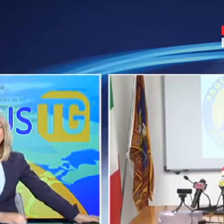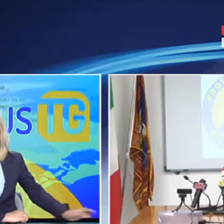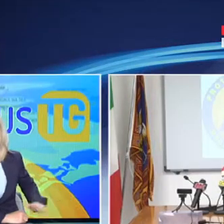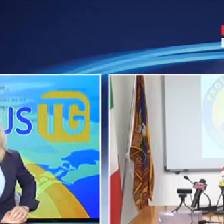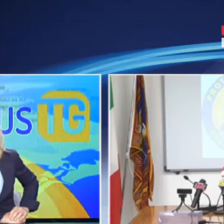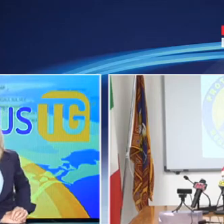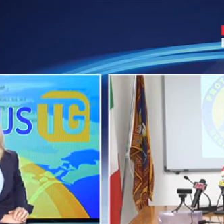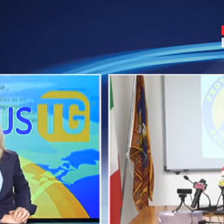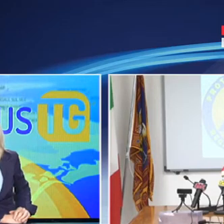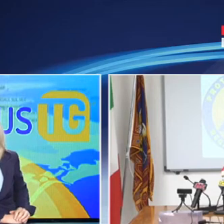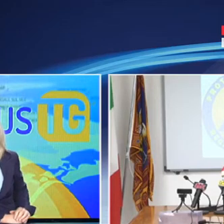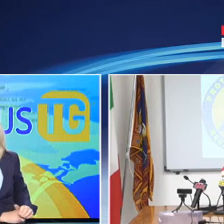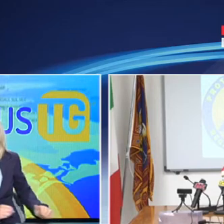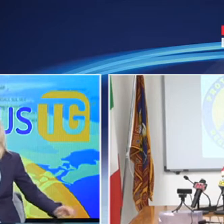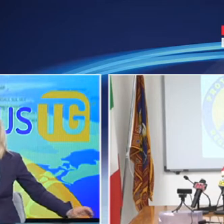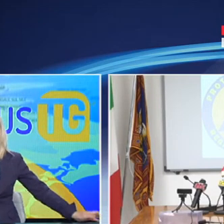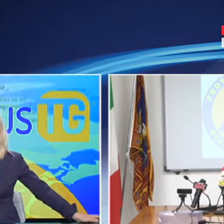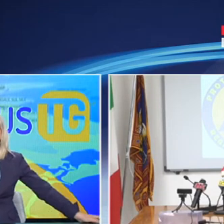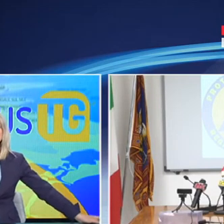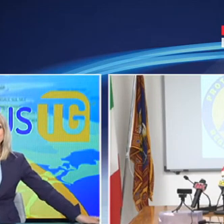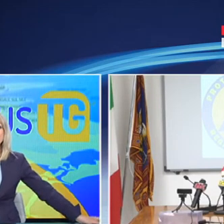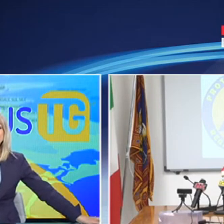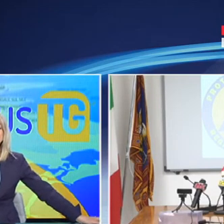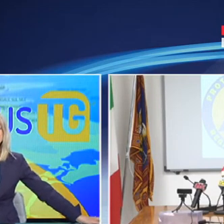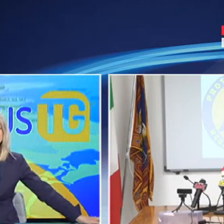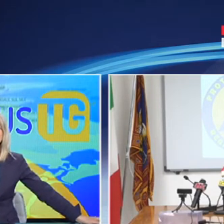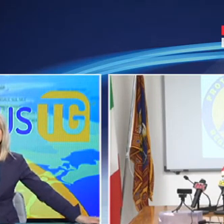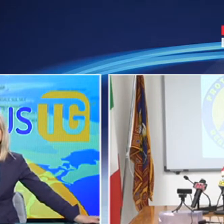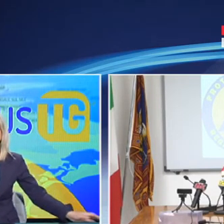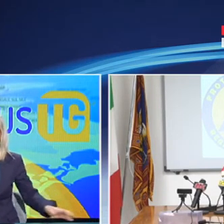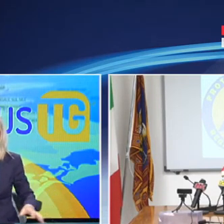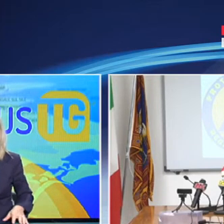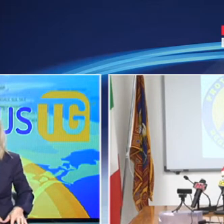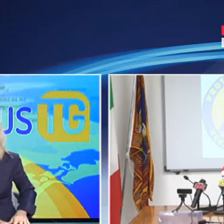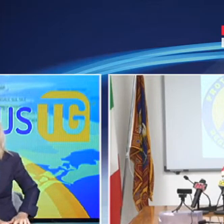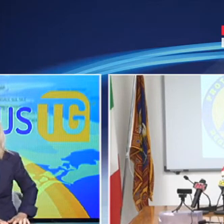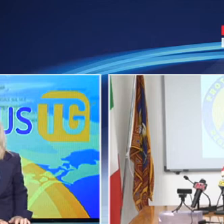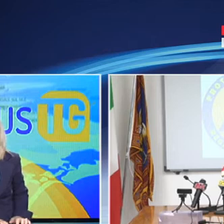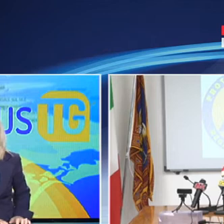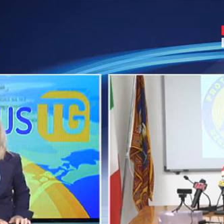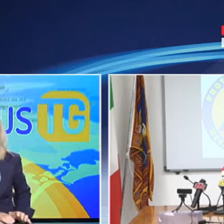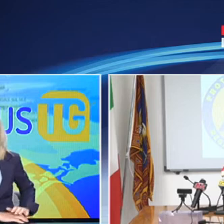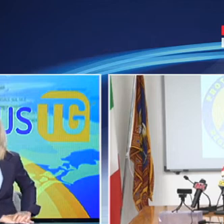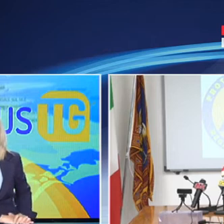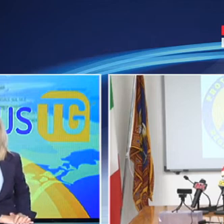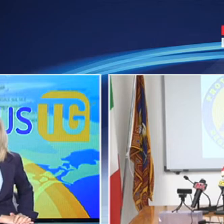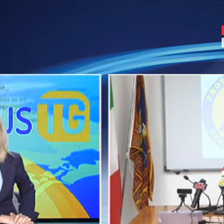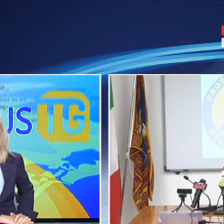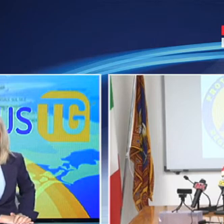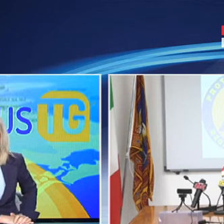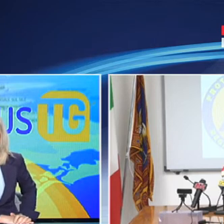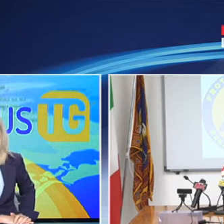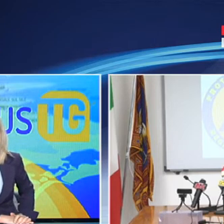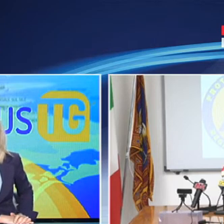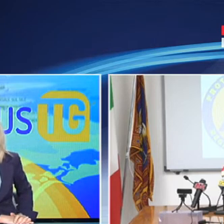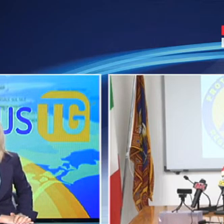Rieccoci nuovamente insieme, Focus TG, tutte le ultime news dal Veneto. Lo vedete, siamo in attesa di collegarci